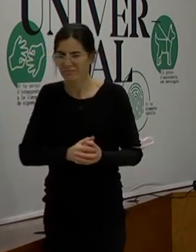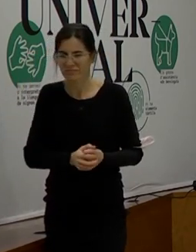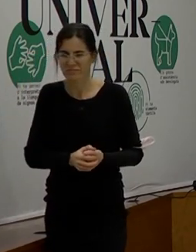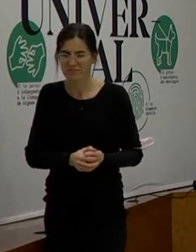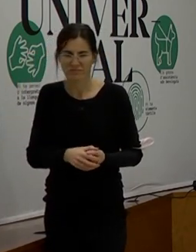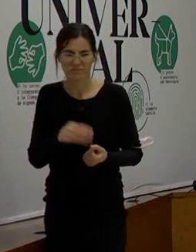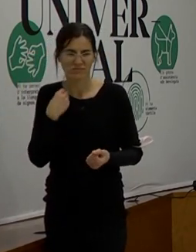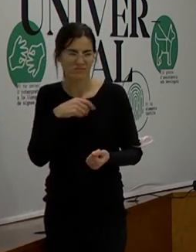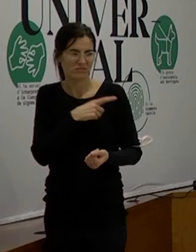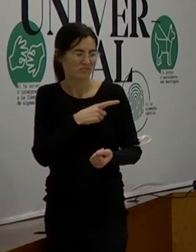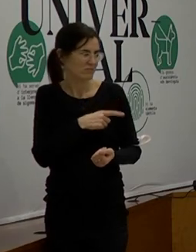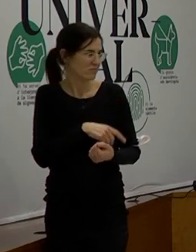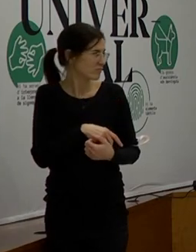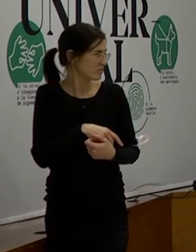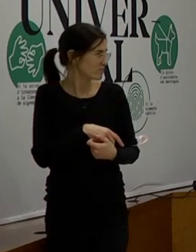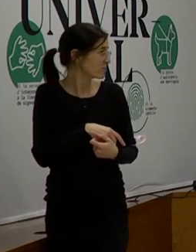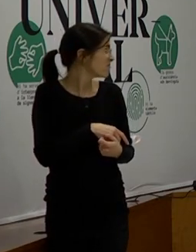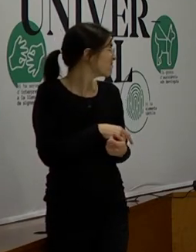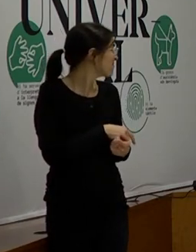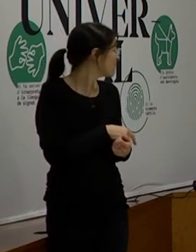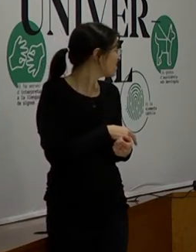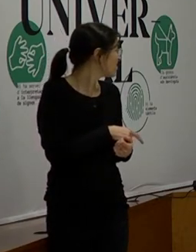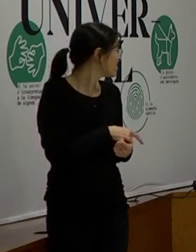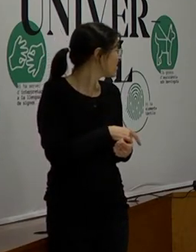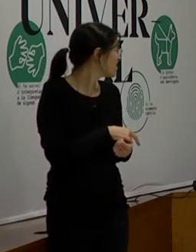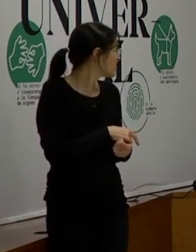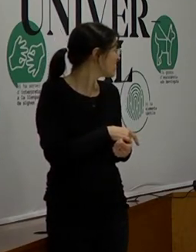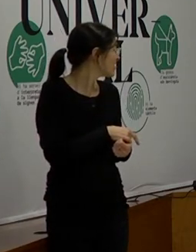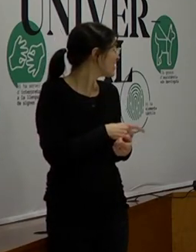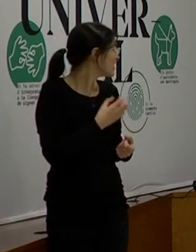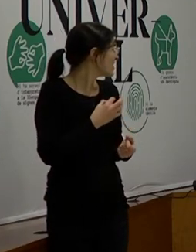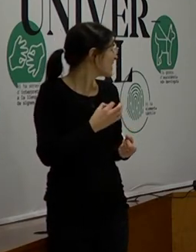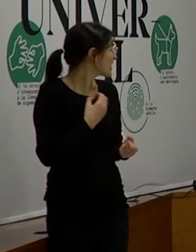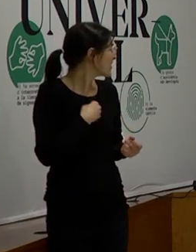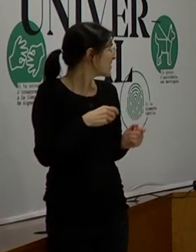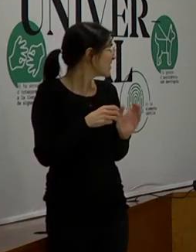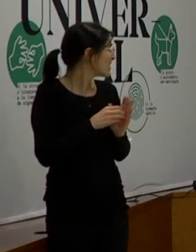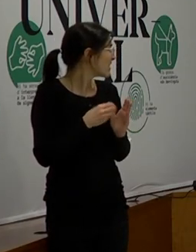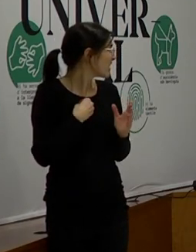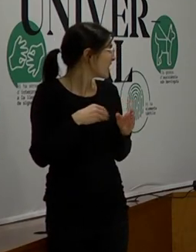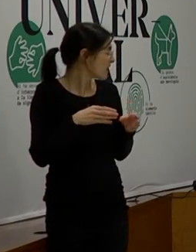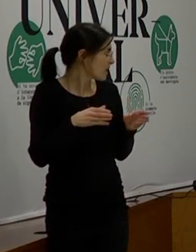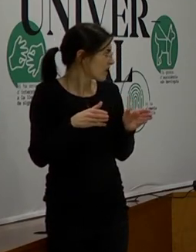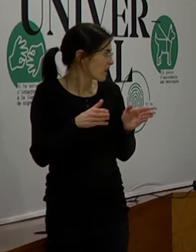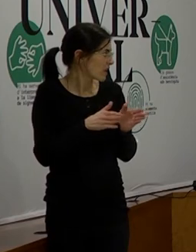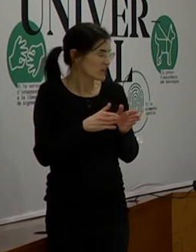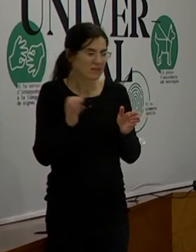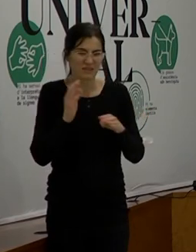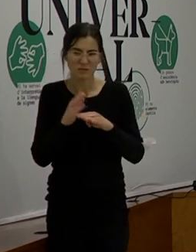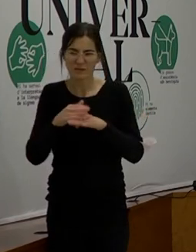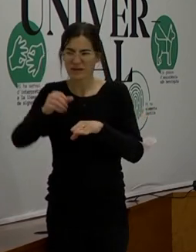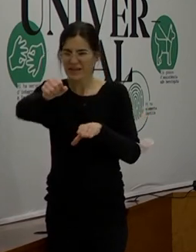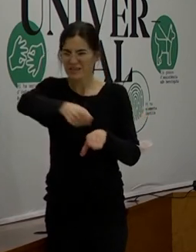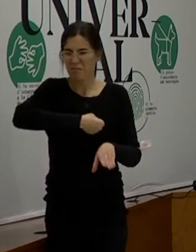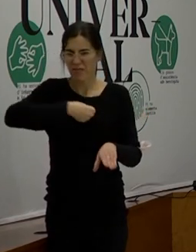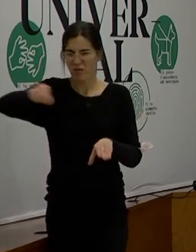Vale? Això és la Goodman. Veus la Goodman? Però la Goodman què fa? L'ajunta, però sempre hi ha espai per un costat. Entonces, si